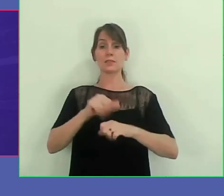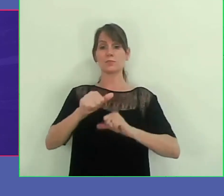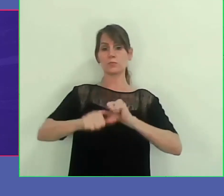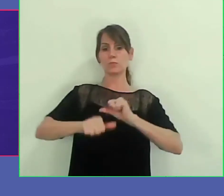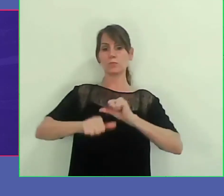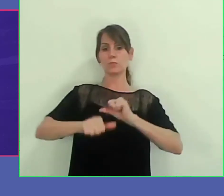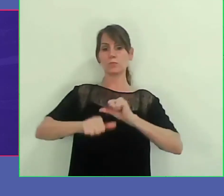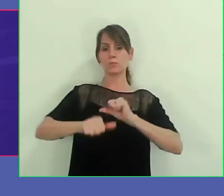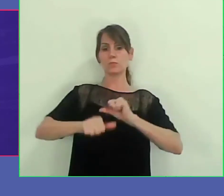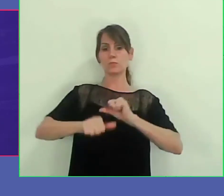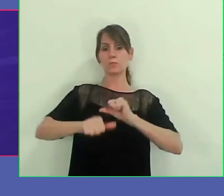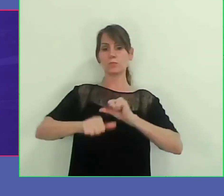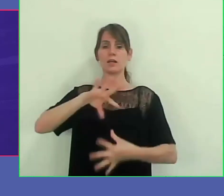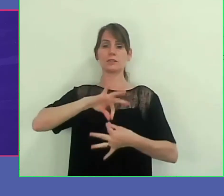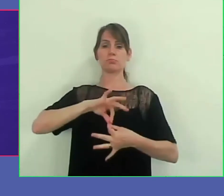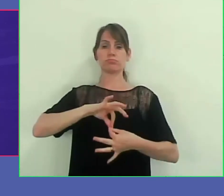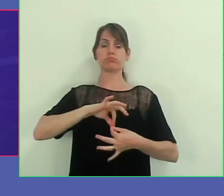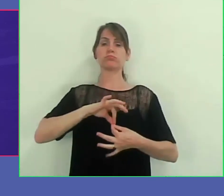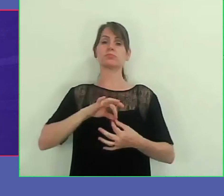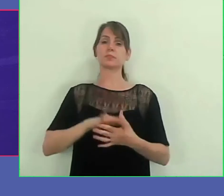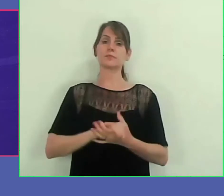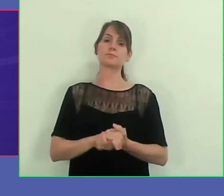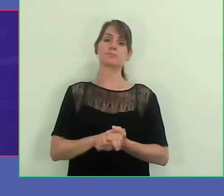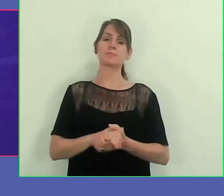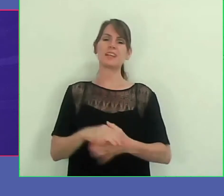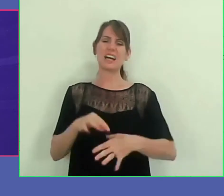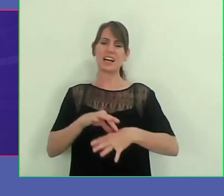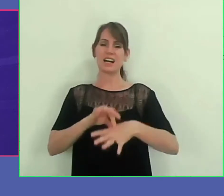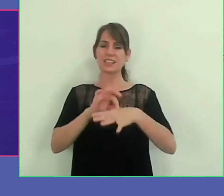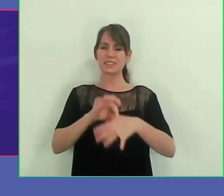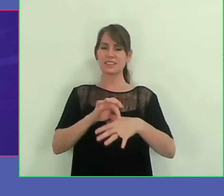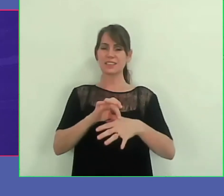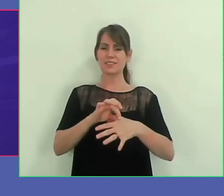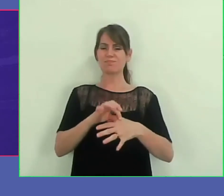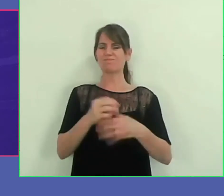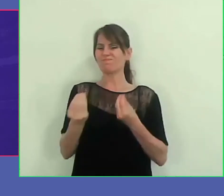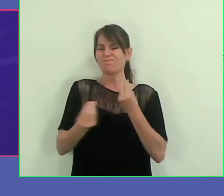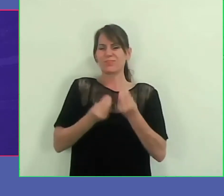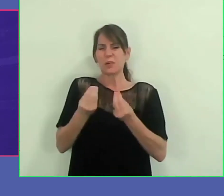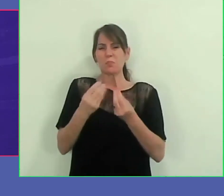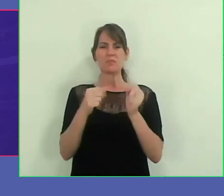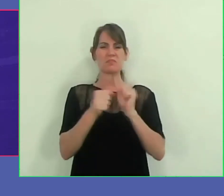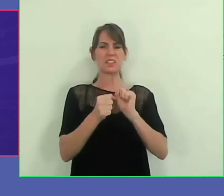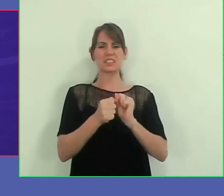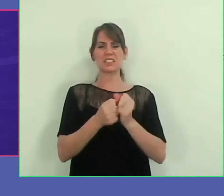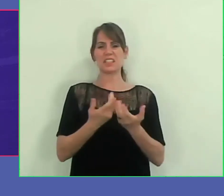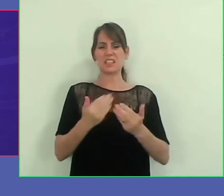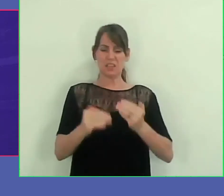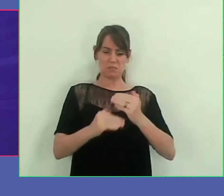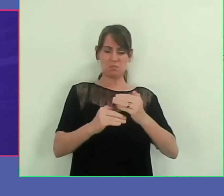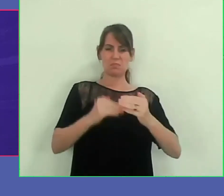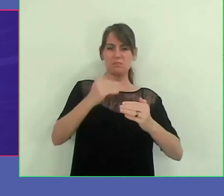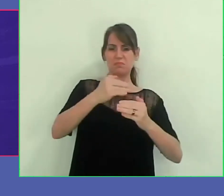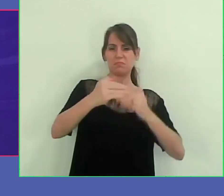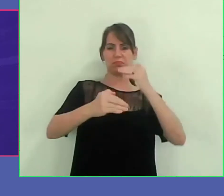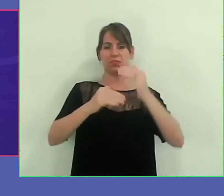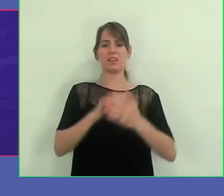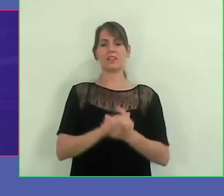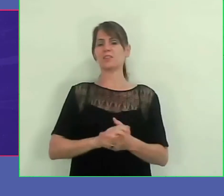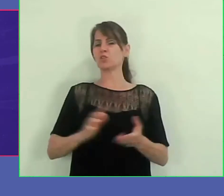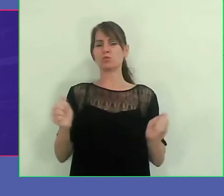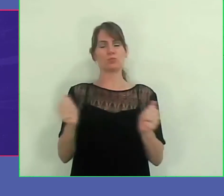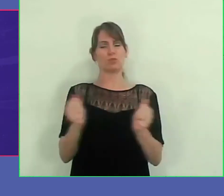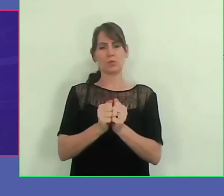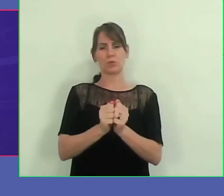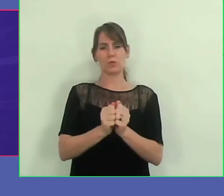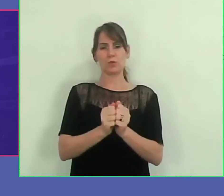Portanto, irmãos, na esfera da carne não temos como ser edificados com outros. Não tem.